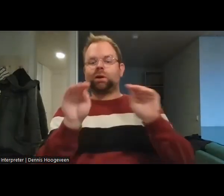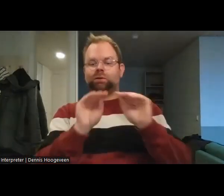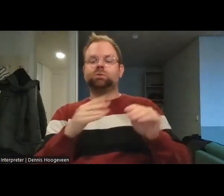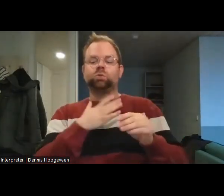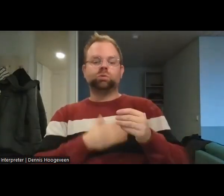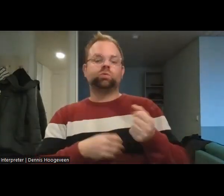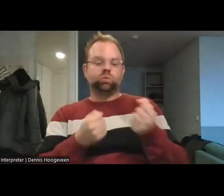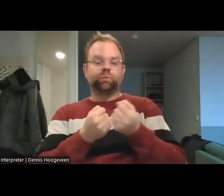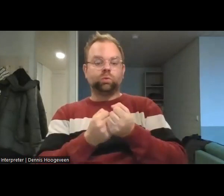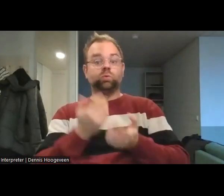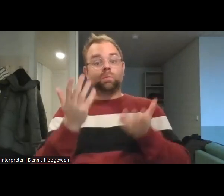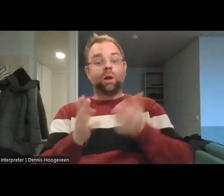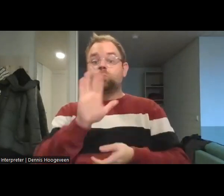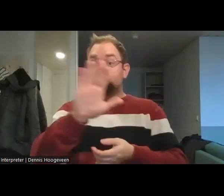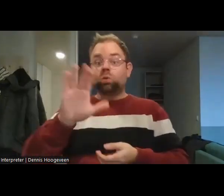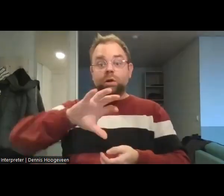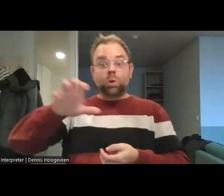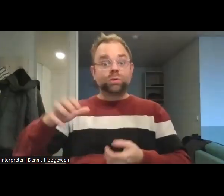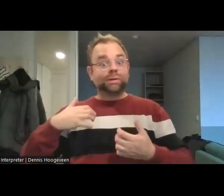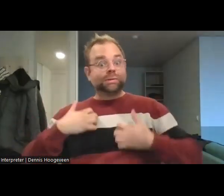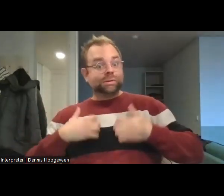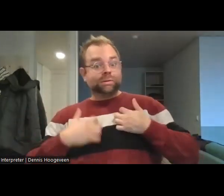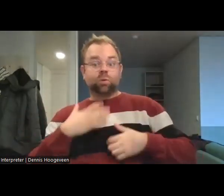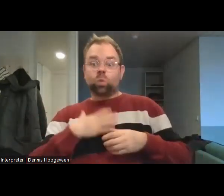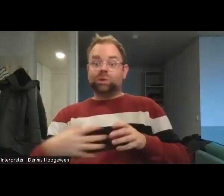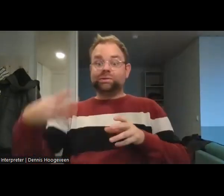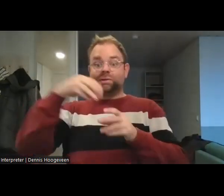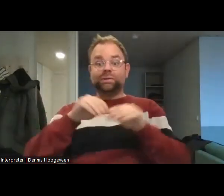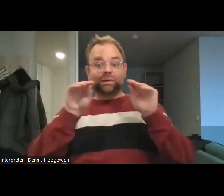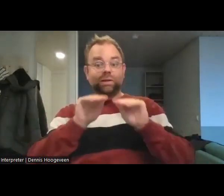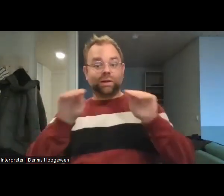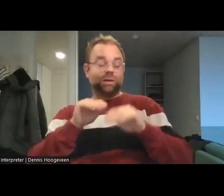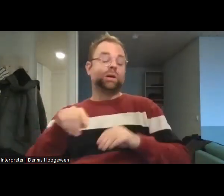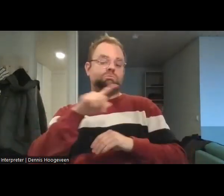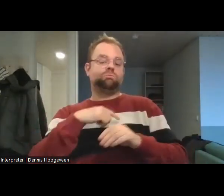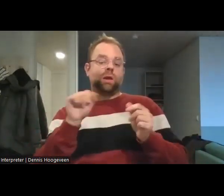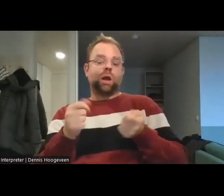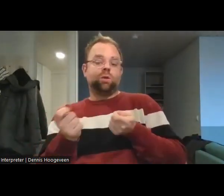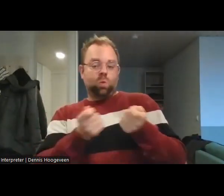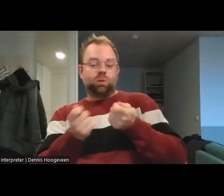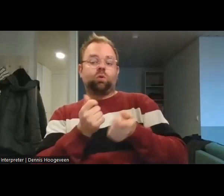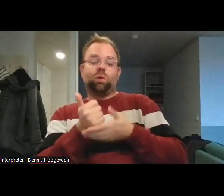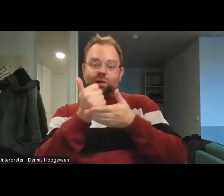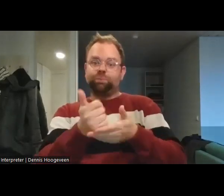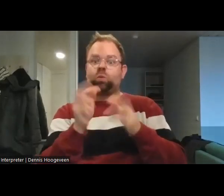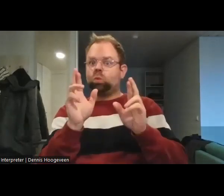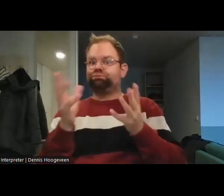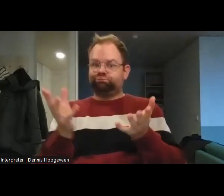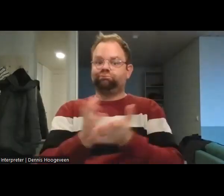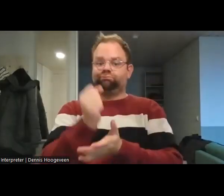nous pourrions coordonner pour le faire et nous allons aussi, notamment, être des